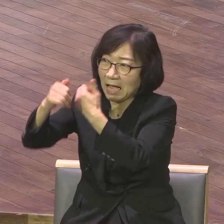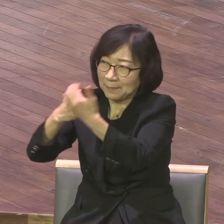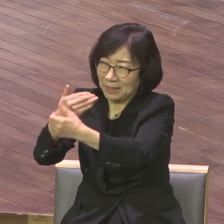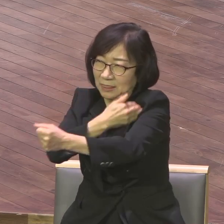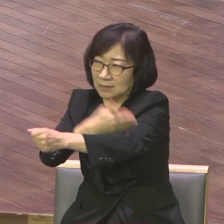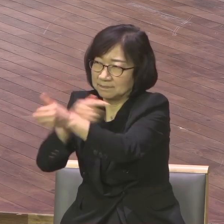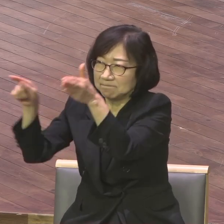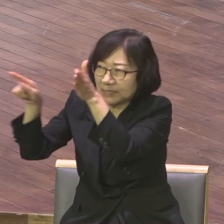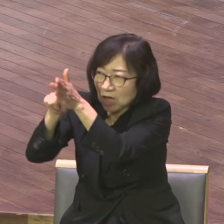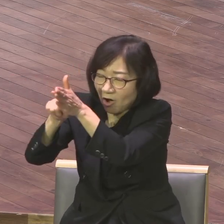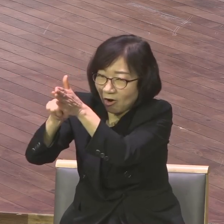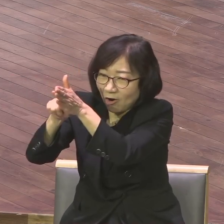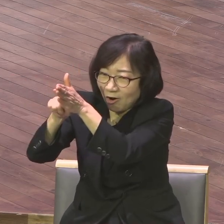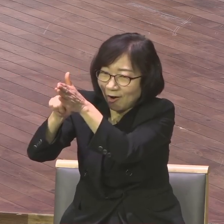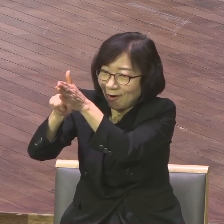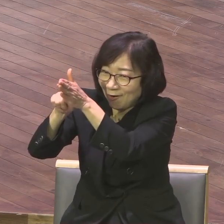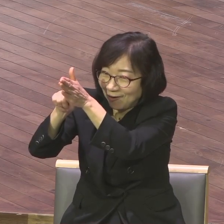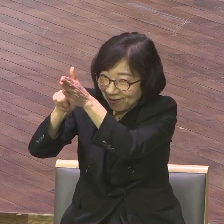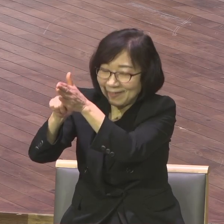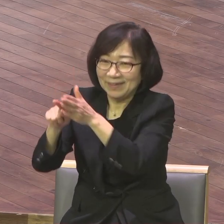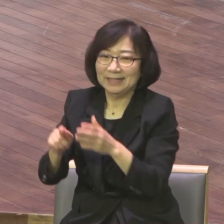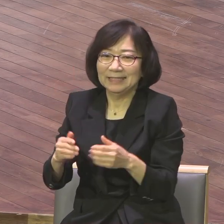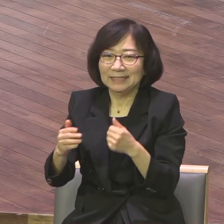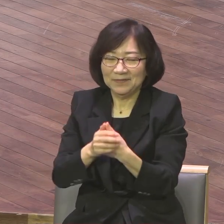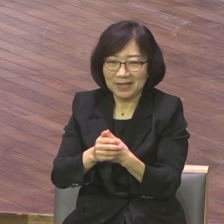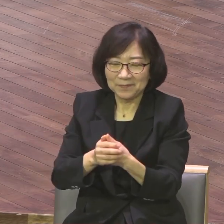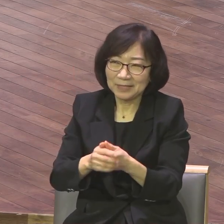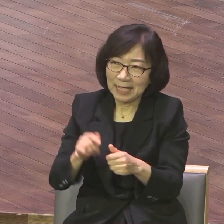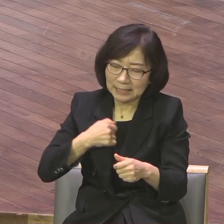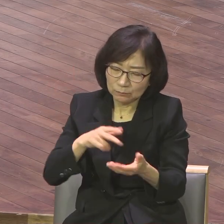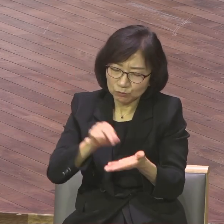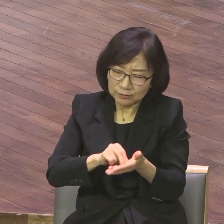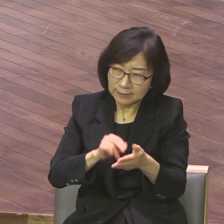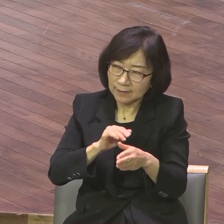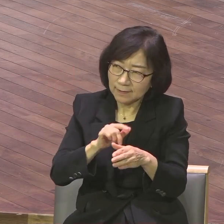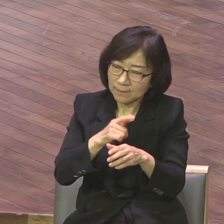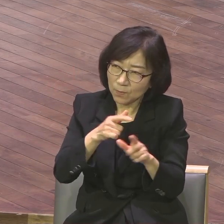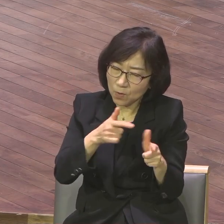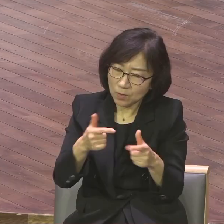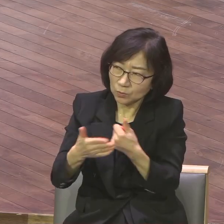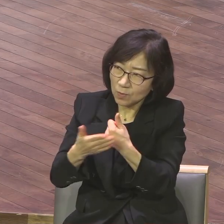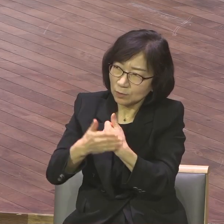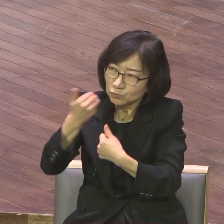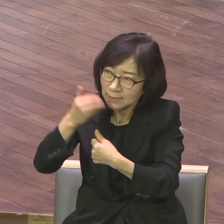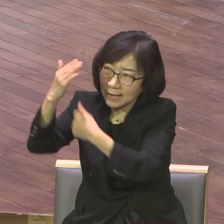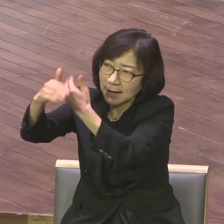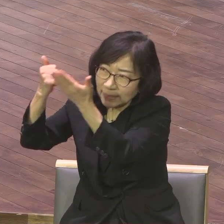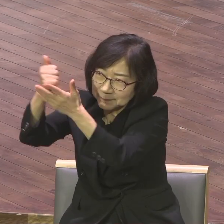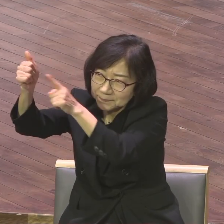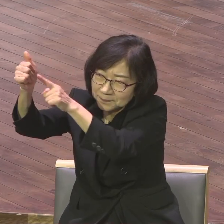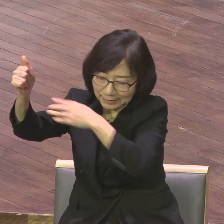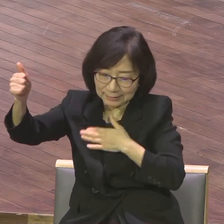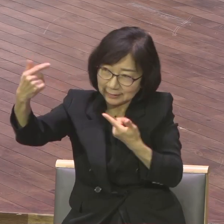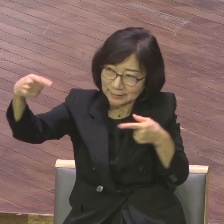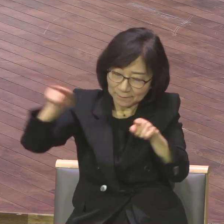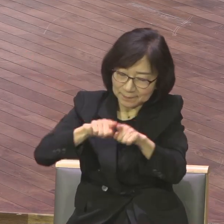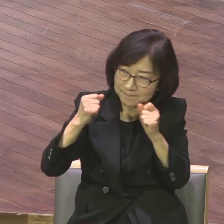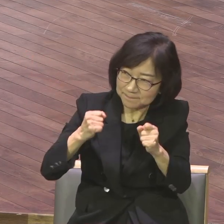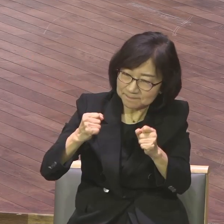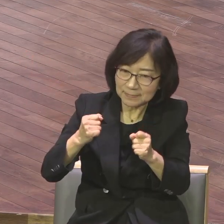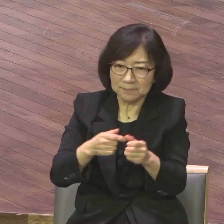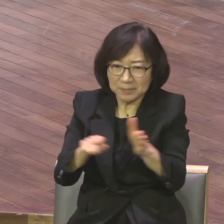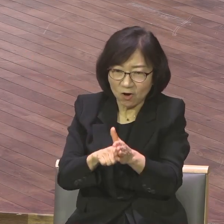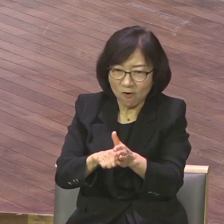때문에 모든 일을 하나님께서 해주신다. 하나님이 나와 함께 하신다. 그렇게 일을